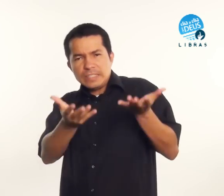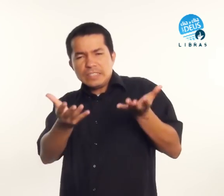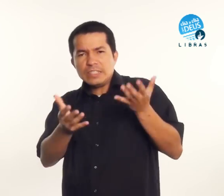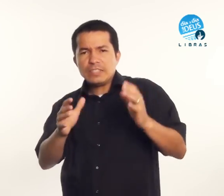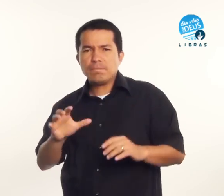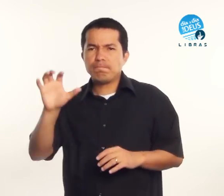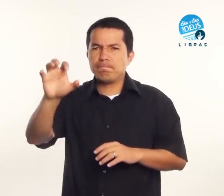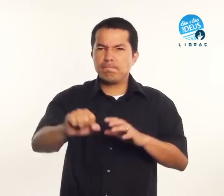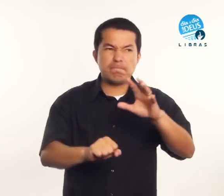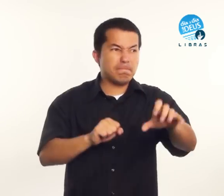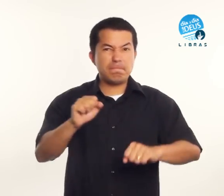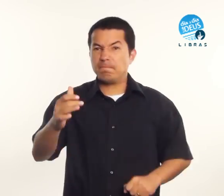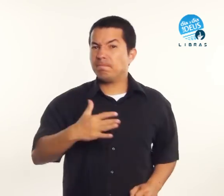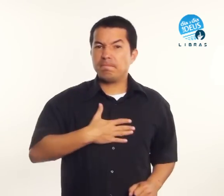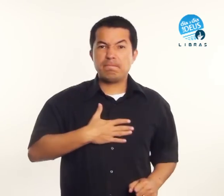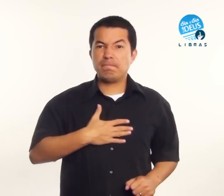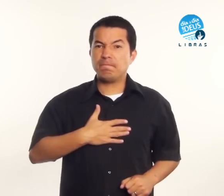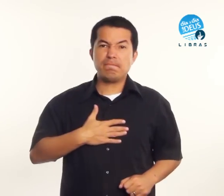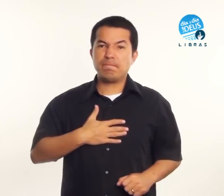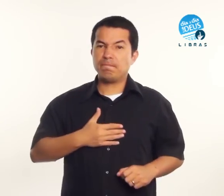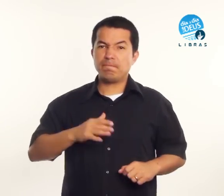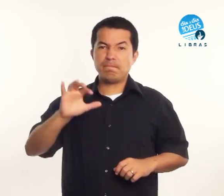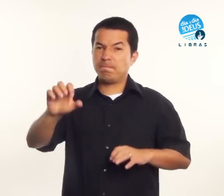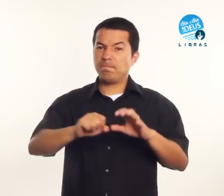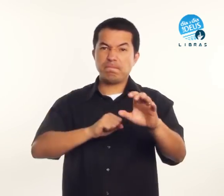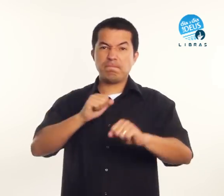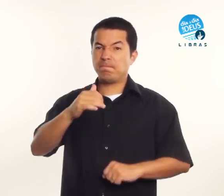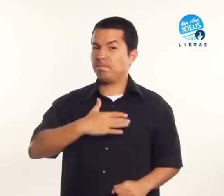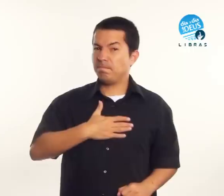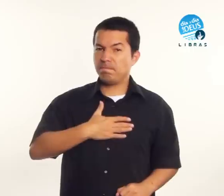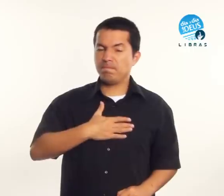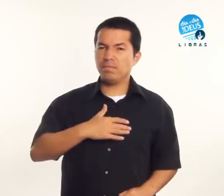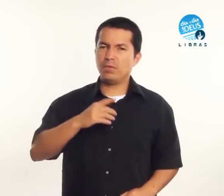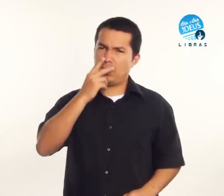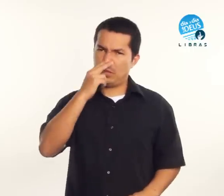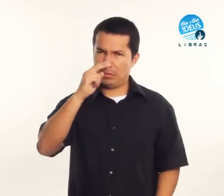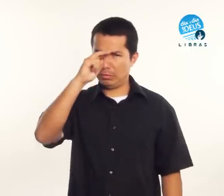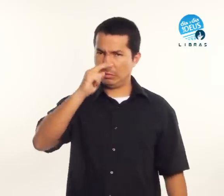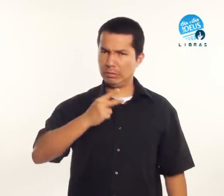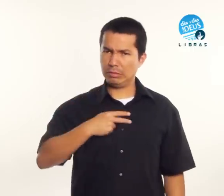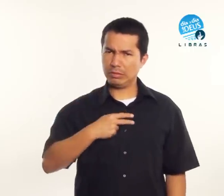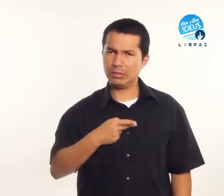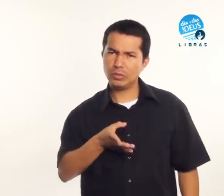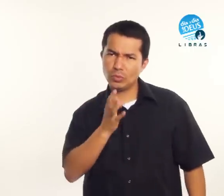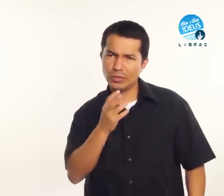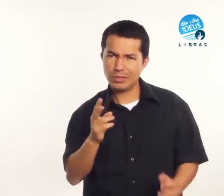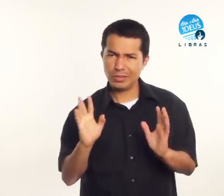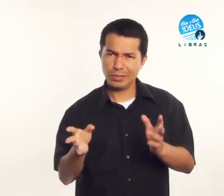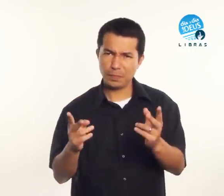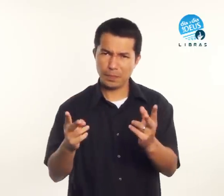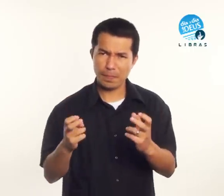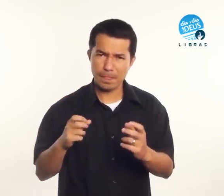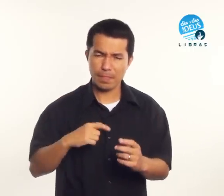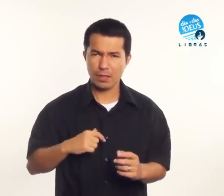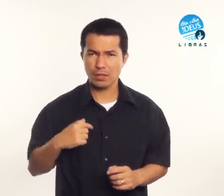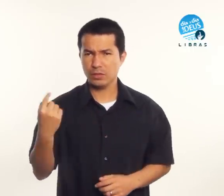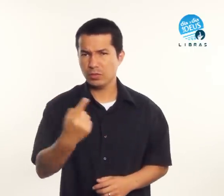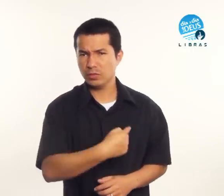nós temos dentro de nós. Posse. Você já percebeu que uma das